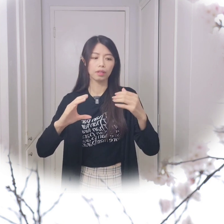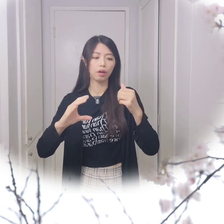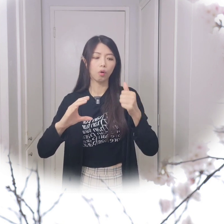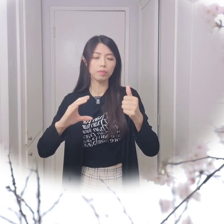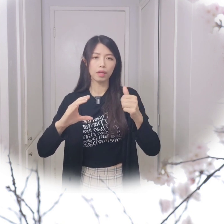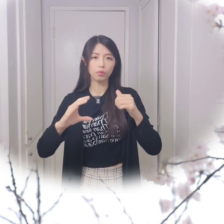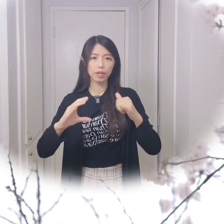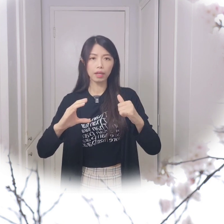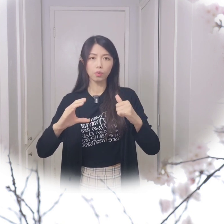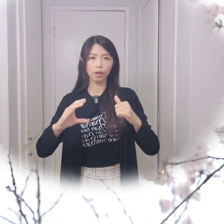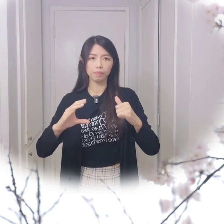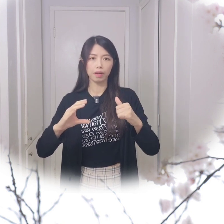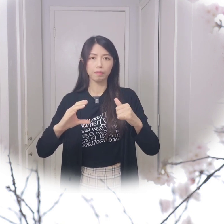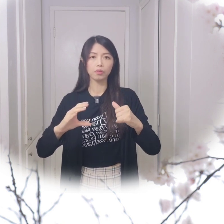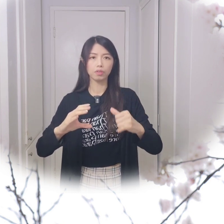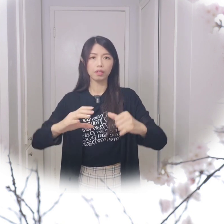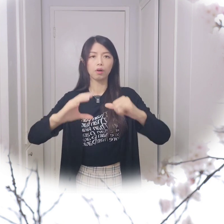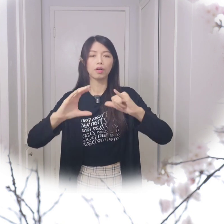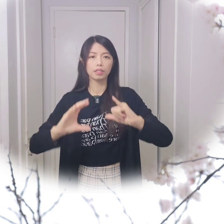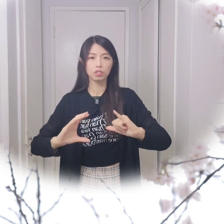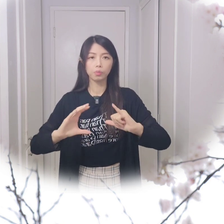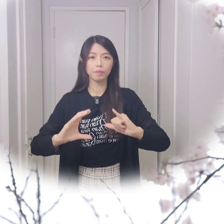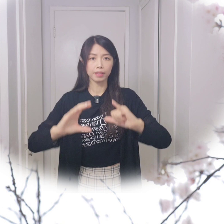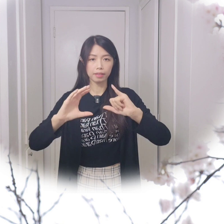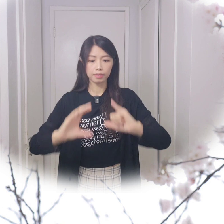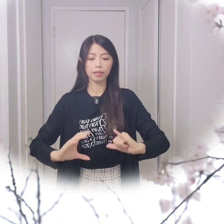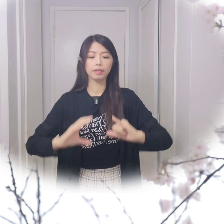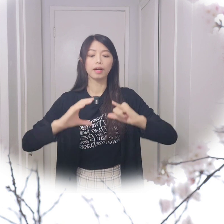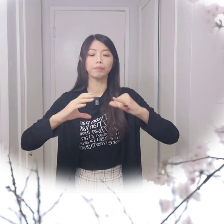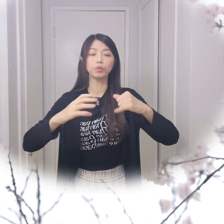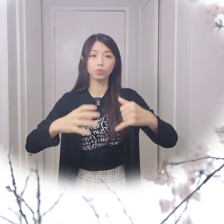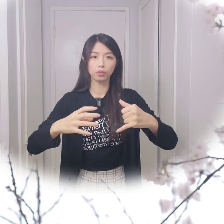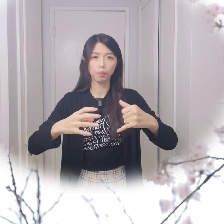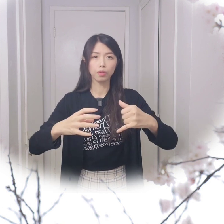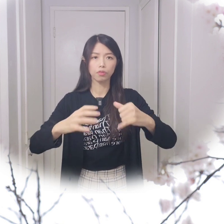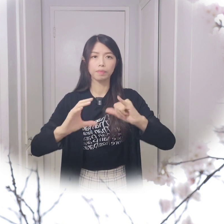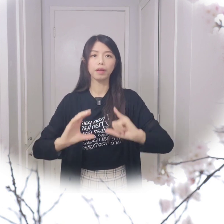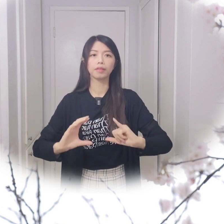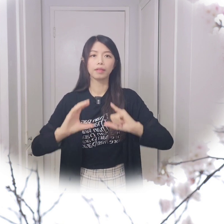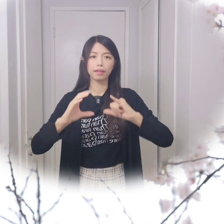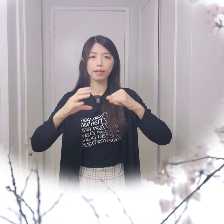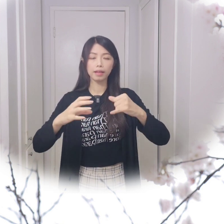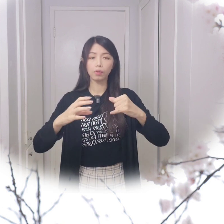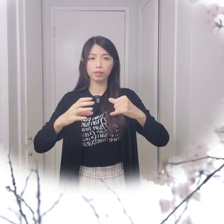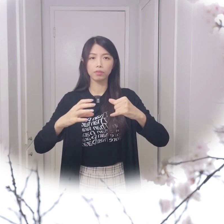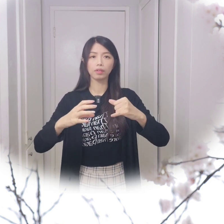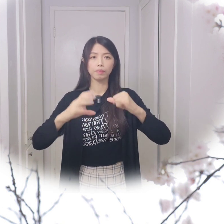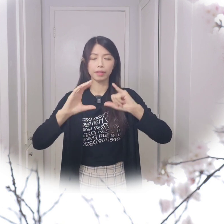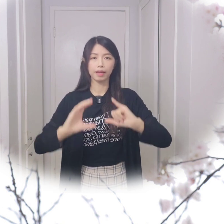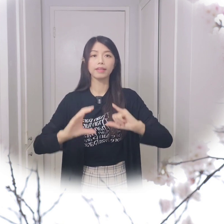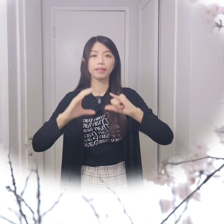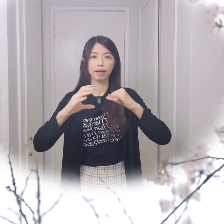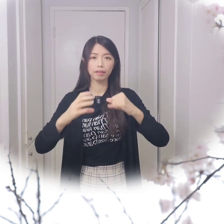손은 엄지하고 새끼 손가락만 펴주셔서 지구분을 만지듯이 앞으로 둥글게 펴주시면 세상이라고 한 뒤의